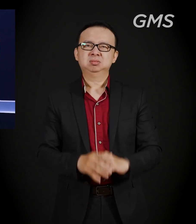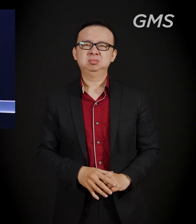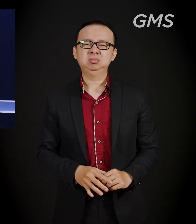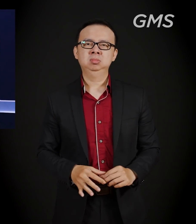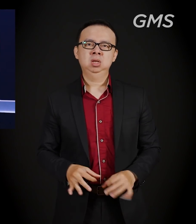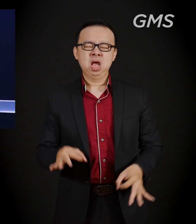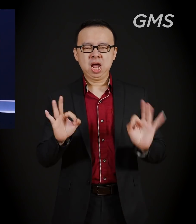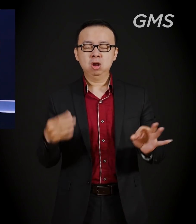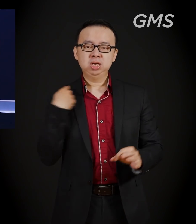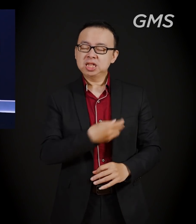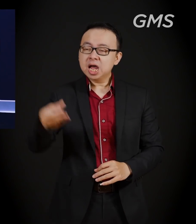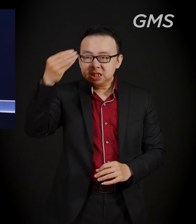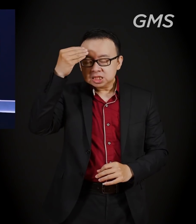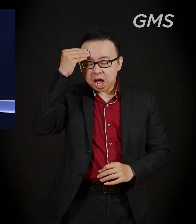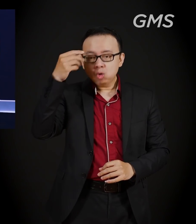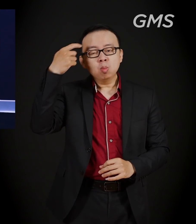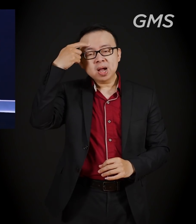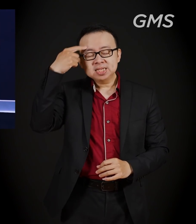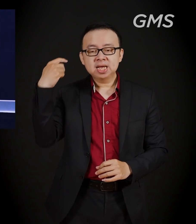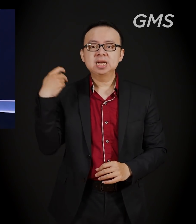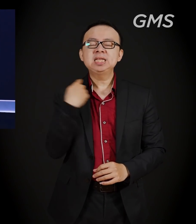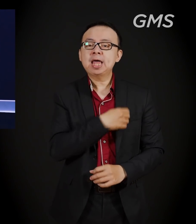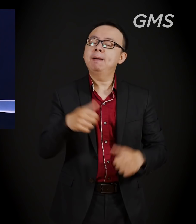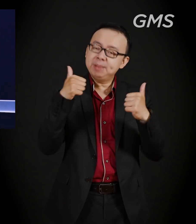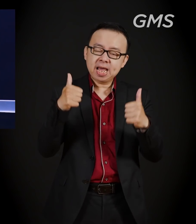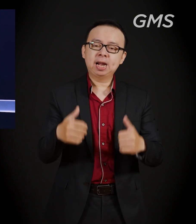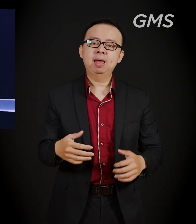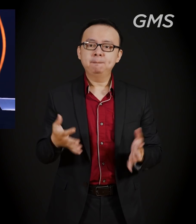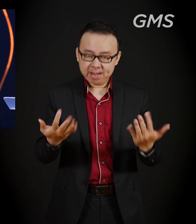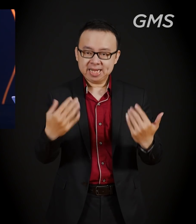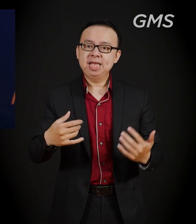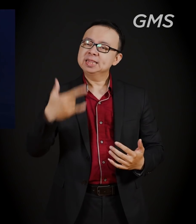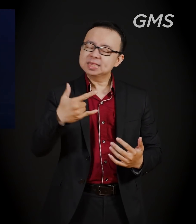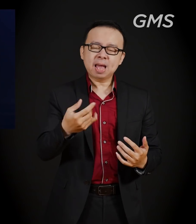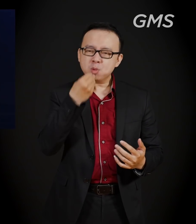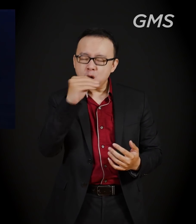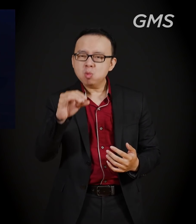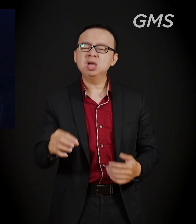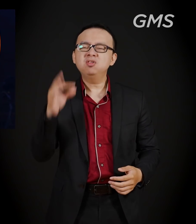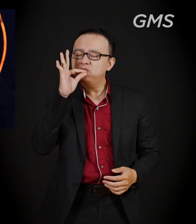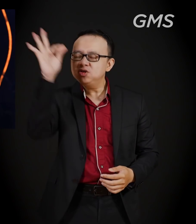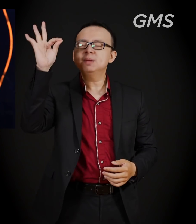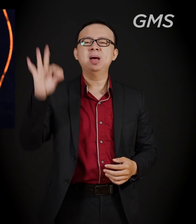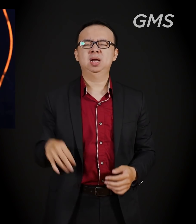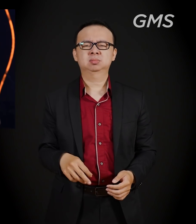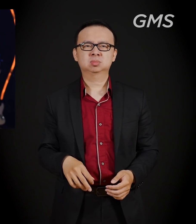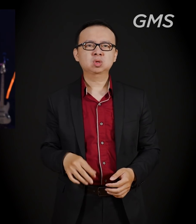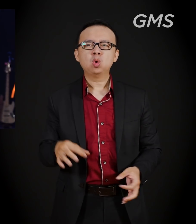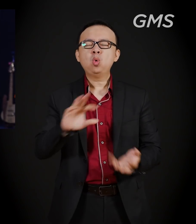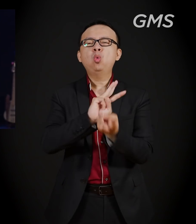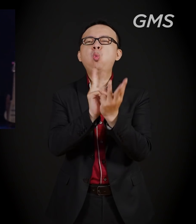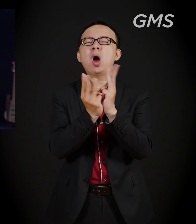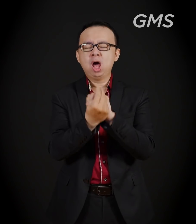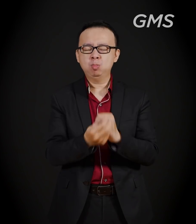Kalau kita tahu pengajaran kita benar, tetap beritakan firman. Karena kita tahu Alkitab sudah menyatakan akan datang waktunya. Orang tidak dapat